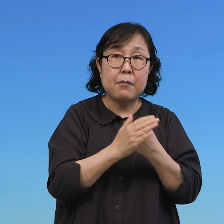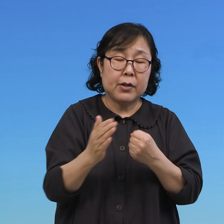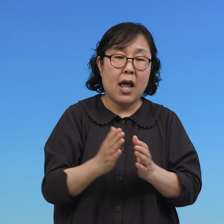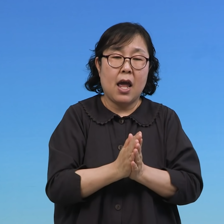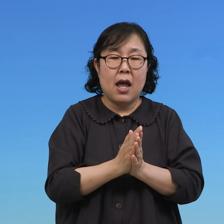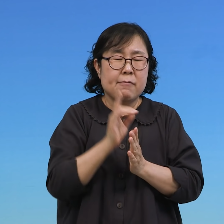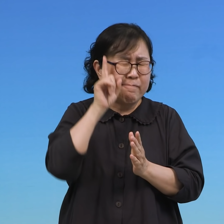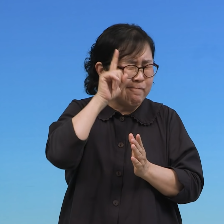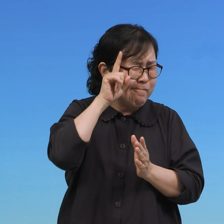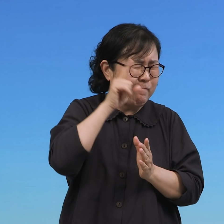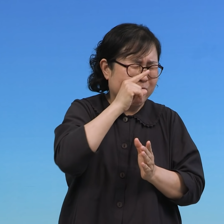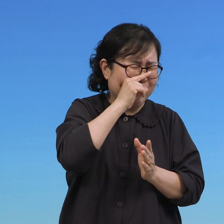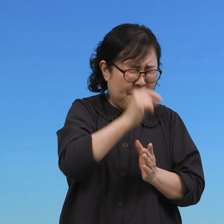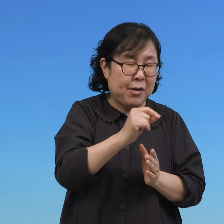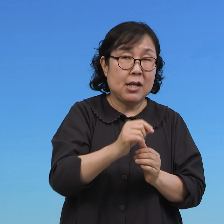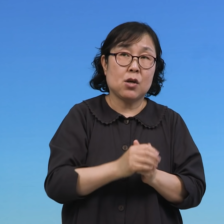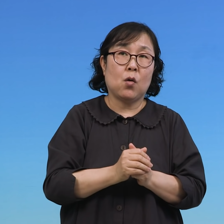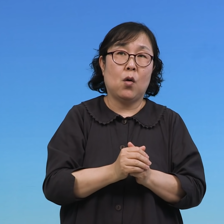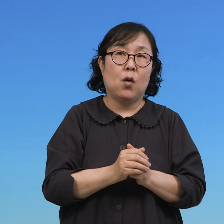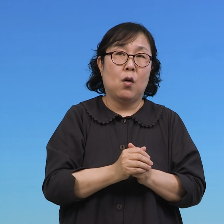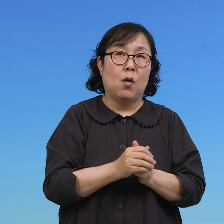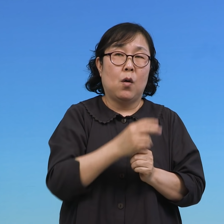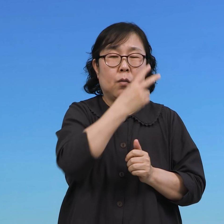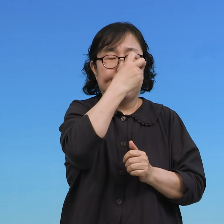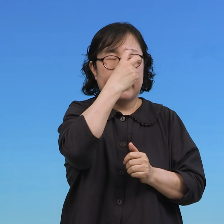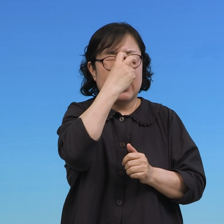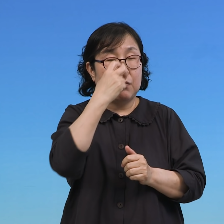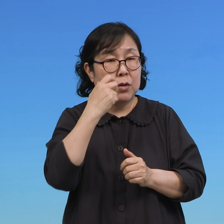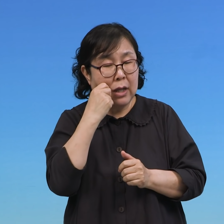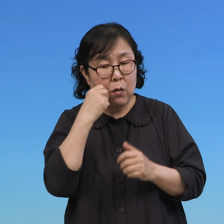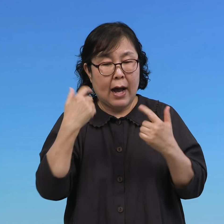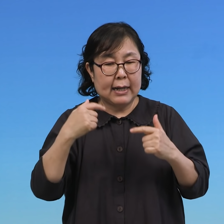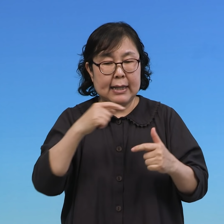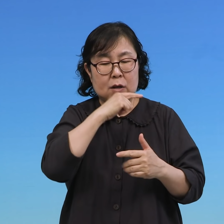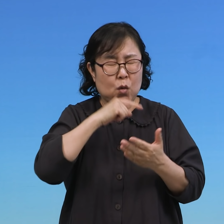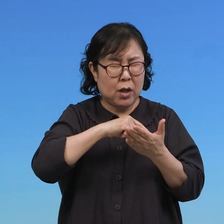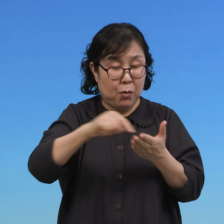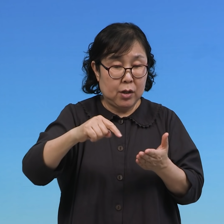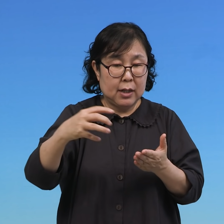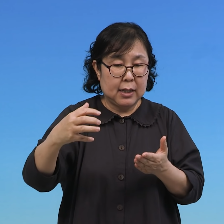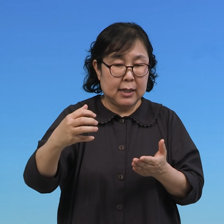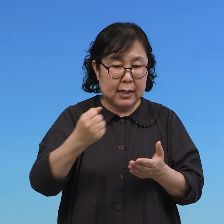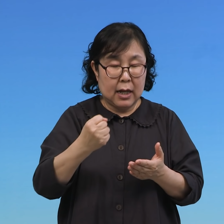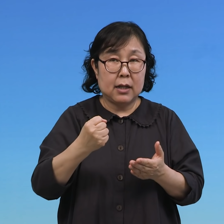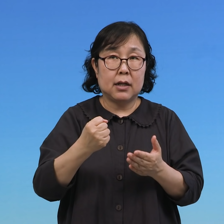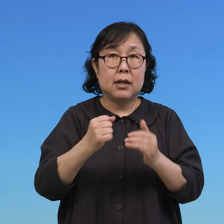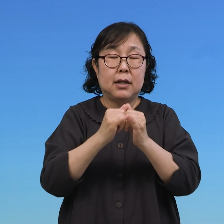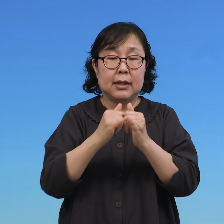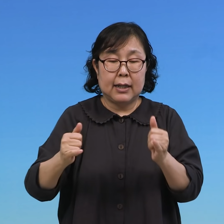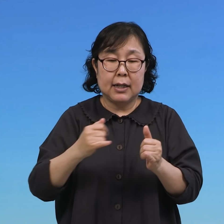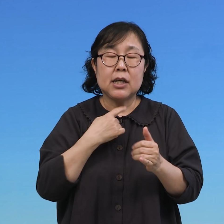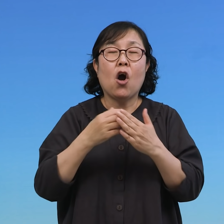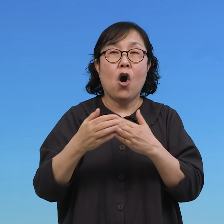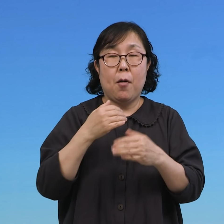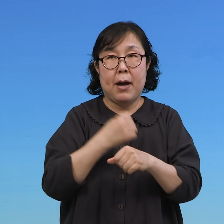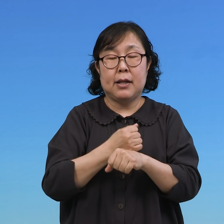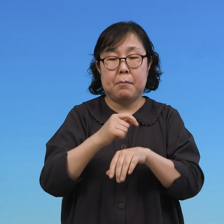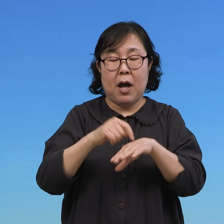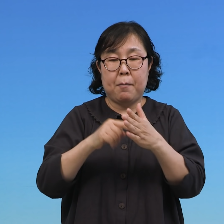있고 불면증이 있고 우울하고 늘 뭔가 손해보는 자들이 겪는 마음의 상함이